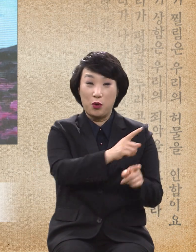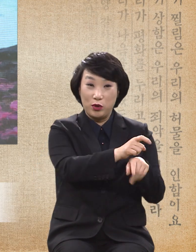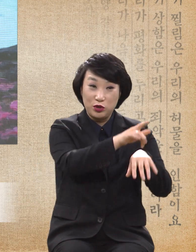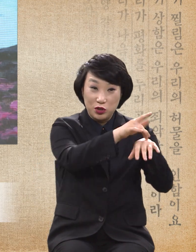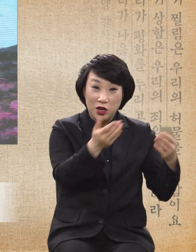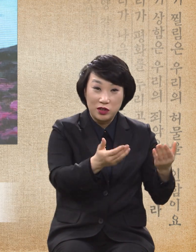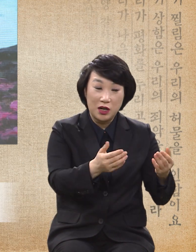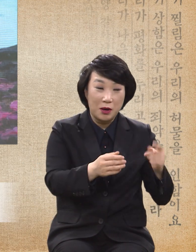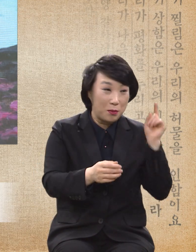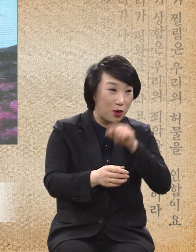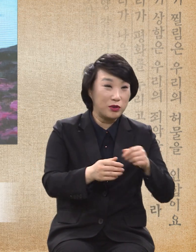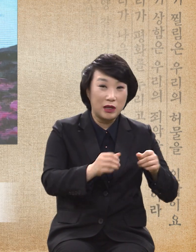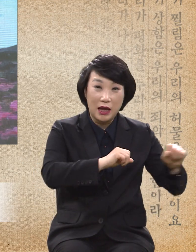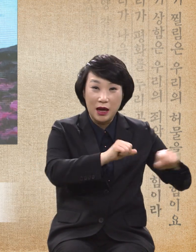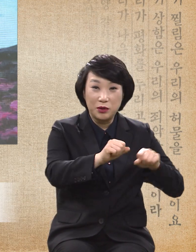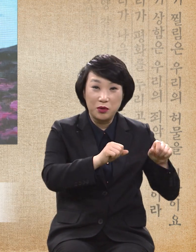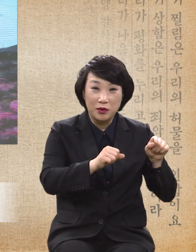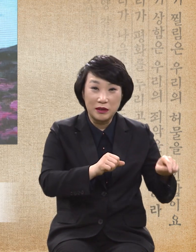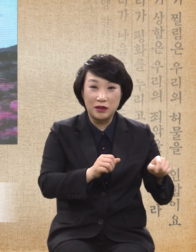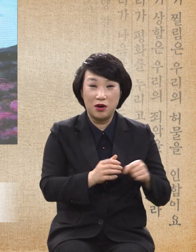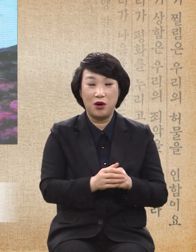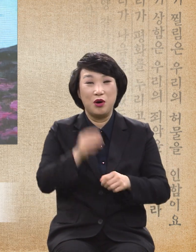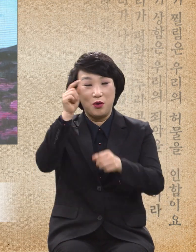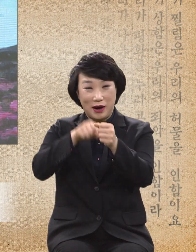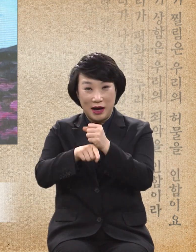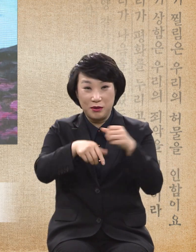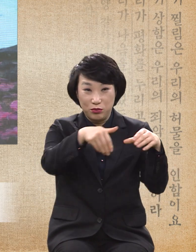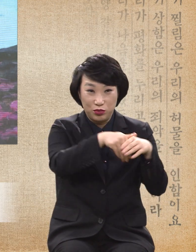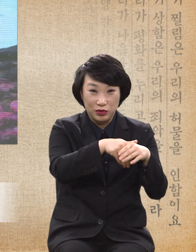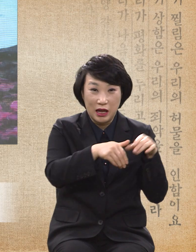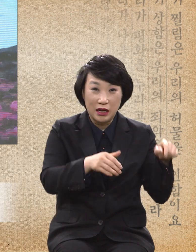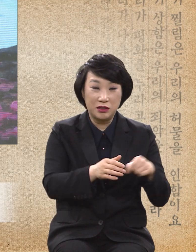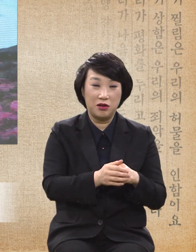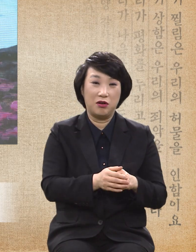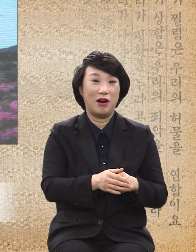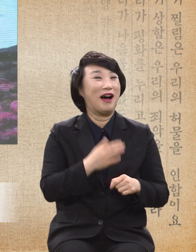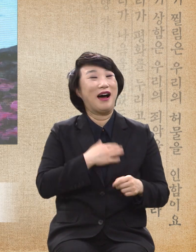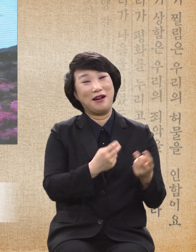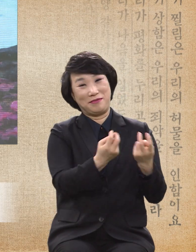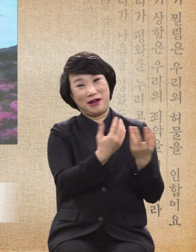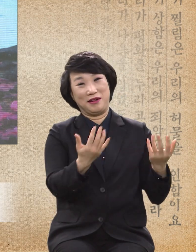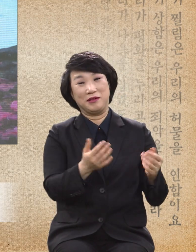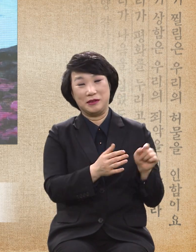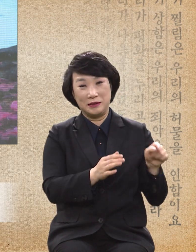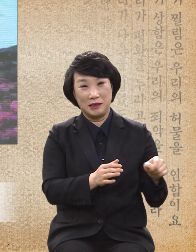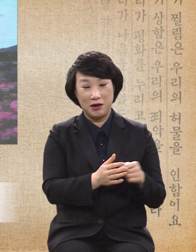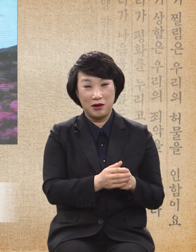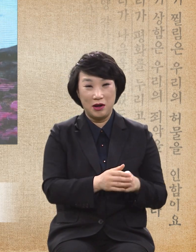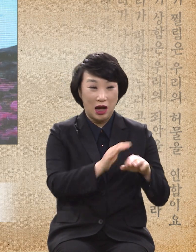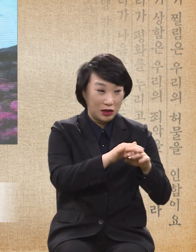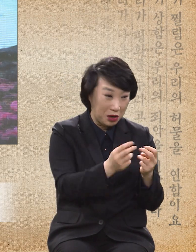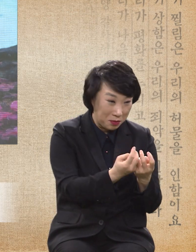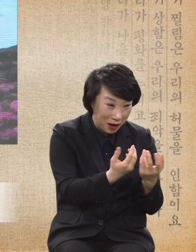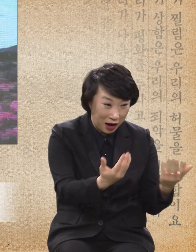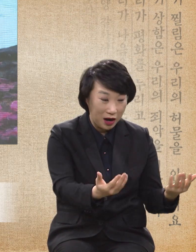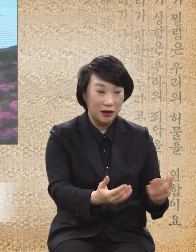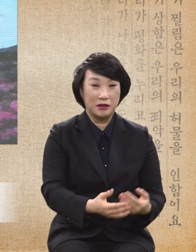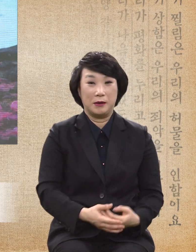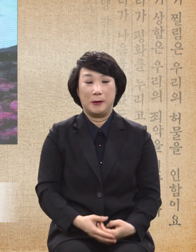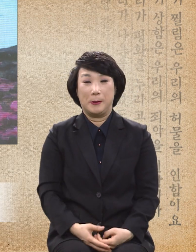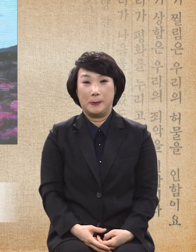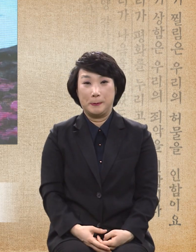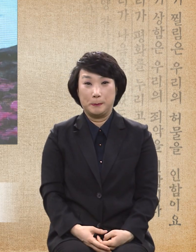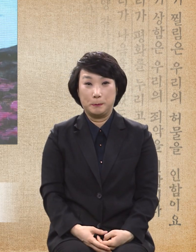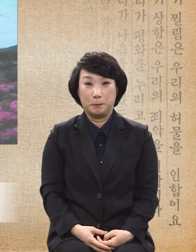마귀사단 귀신의 못된 행패는 과학문명으로는 전혀 알 수 없으며 해결할 수단도 전혀